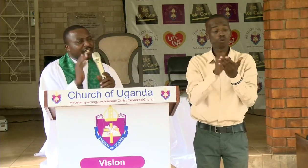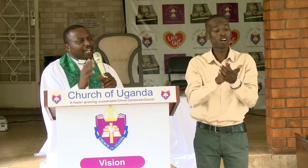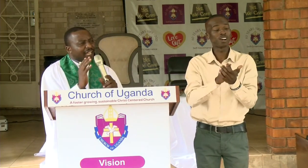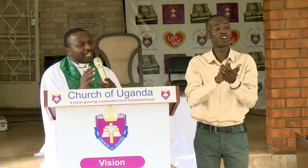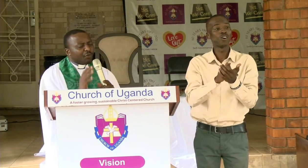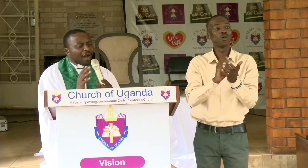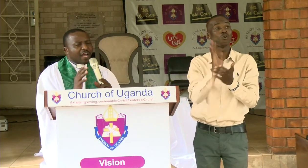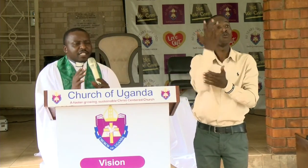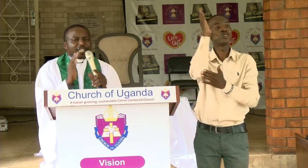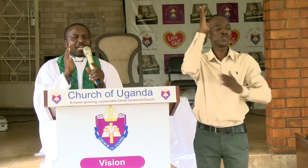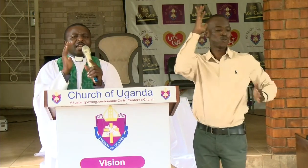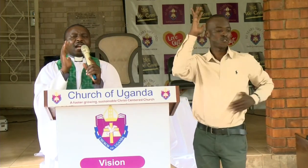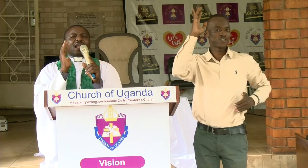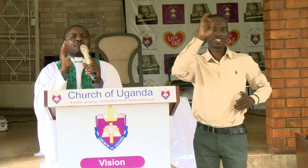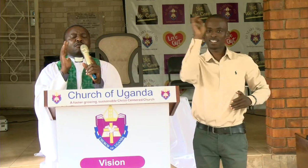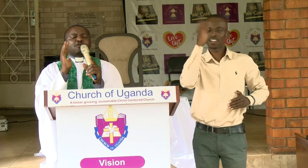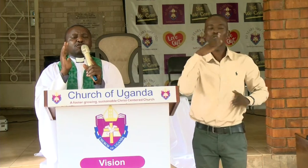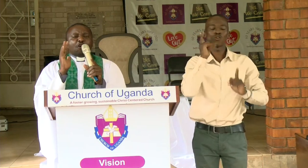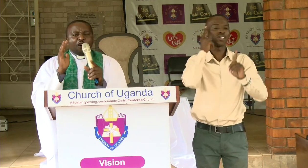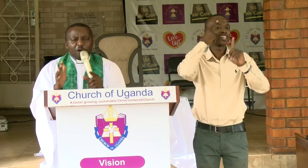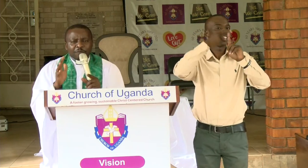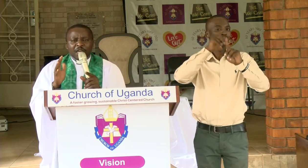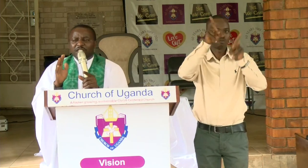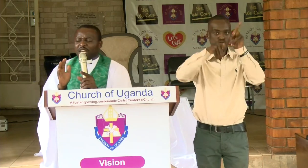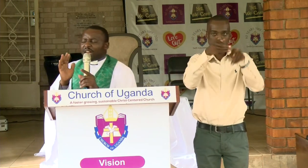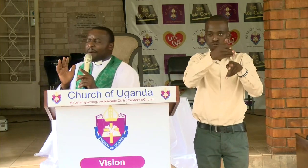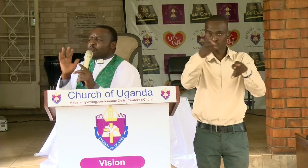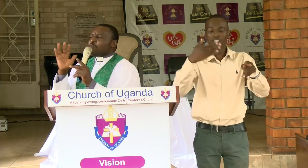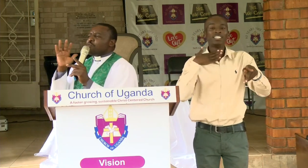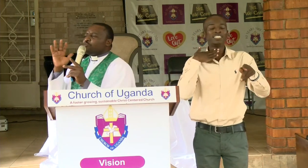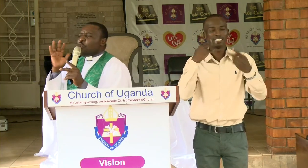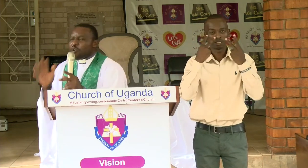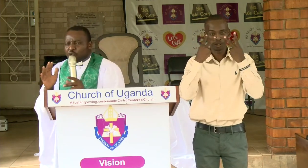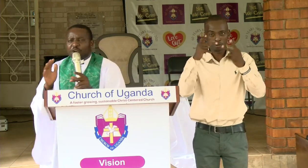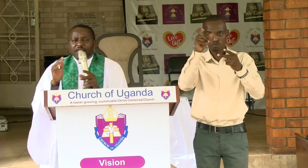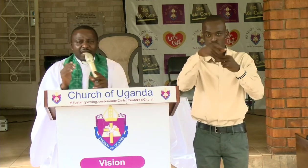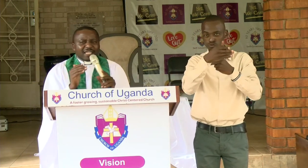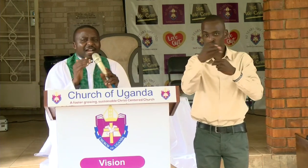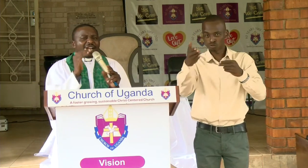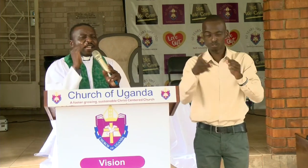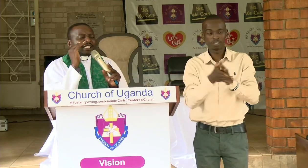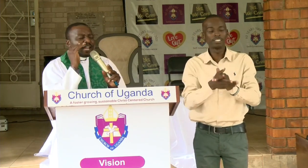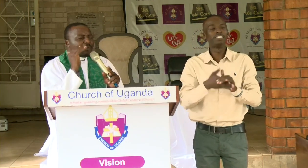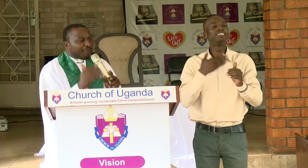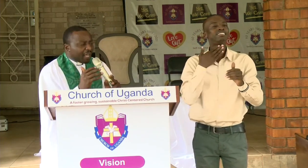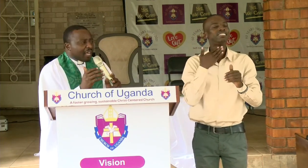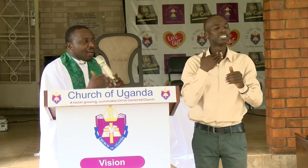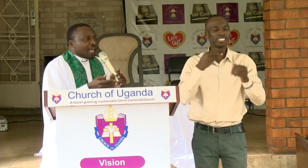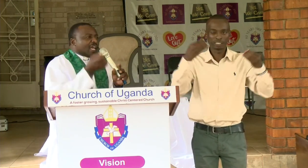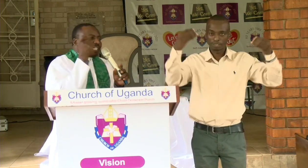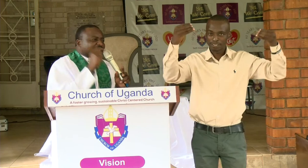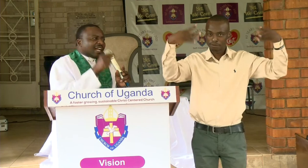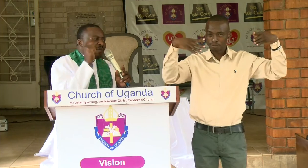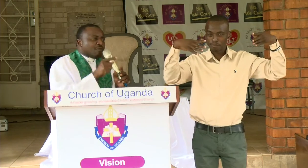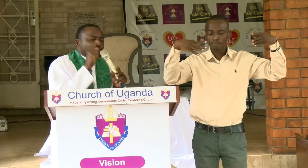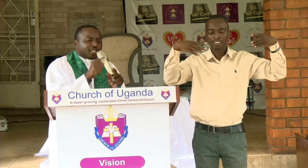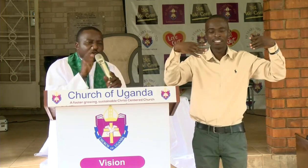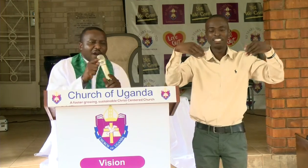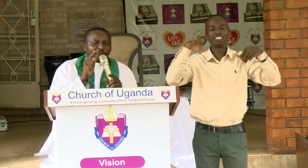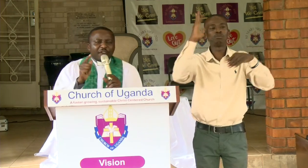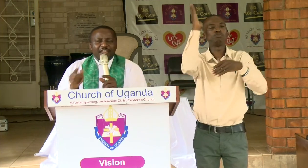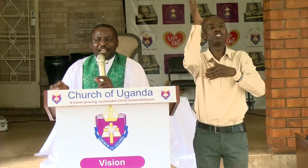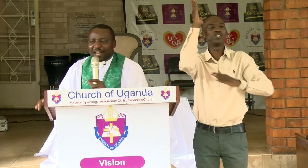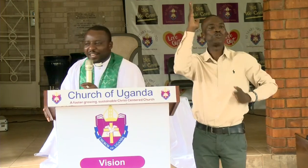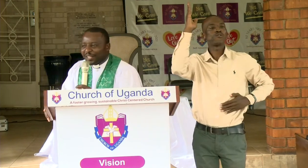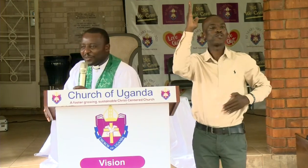waliwo ekigendererwa kye njagala mu muntu ono, kye ndaba mu muntu ono, kye njagala kirabibwe ekitali mu muti